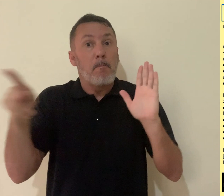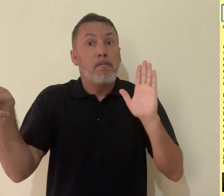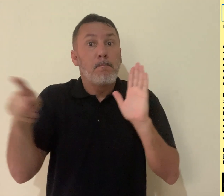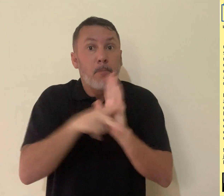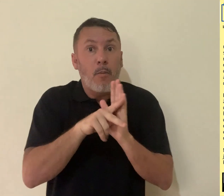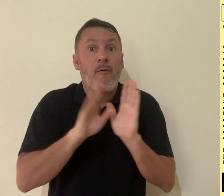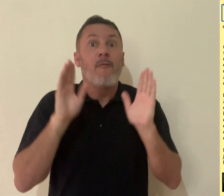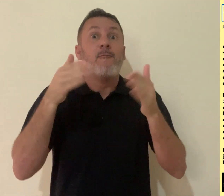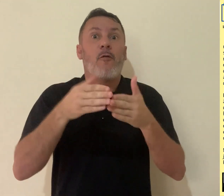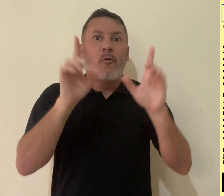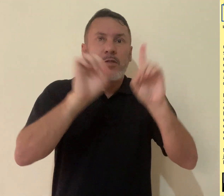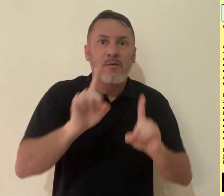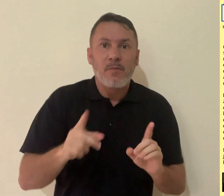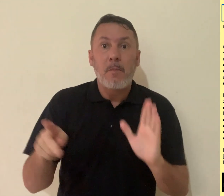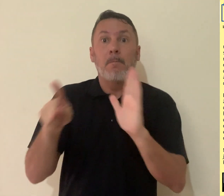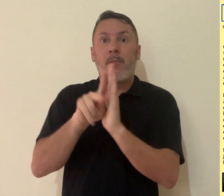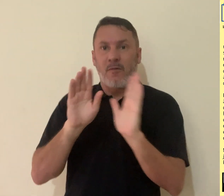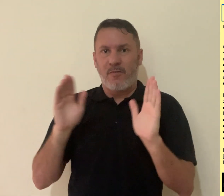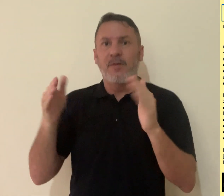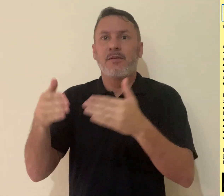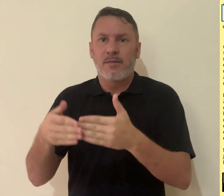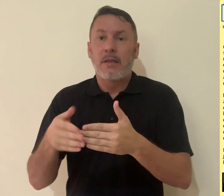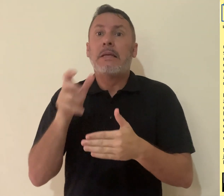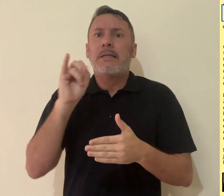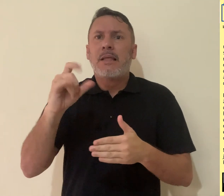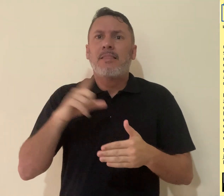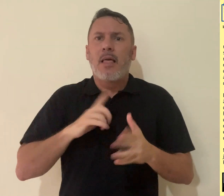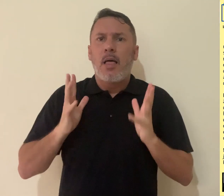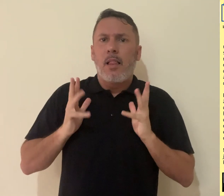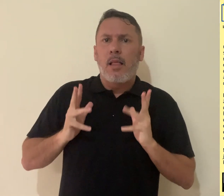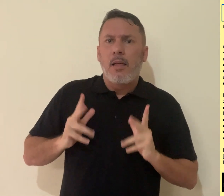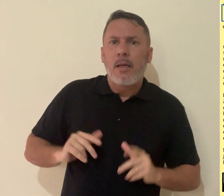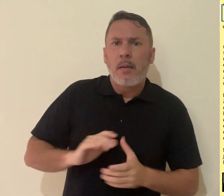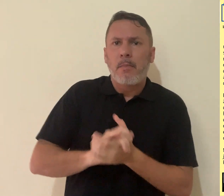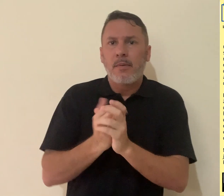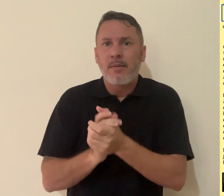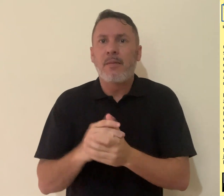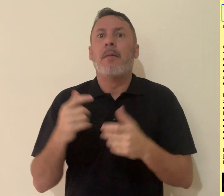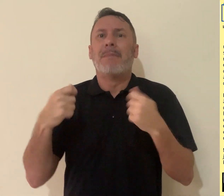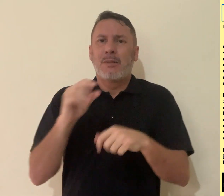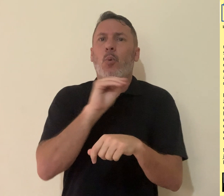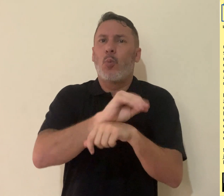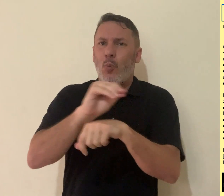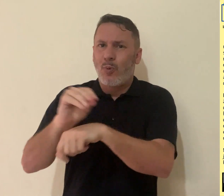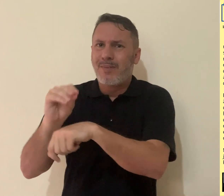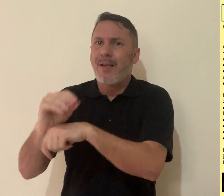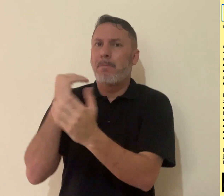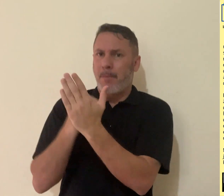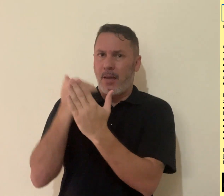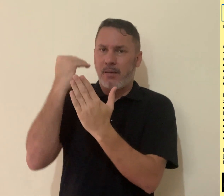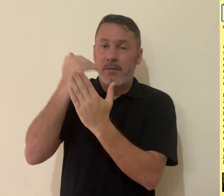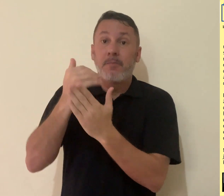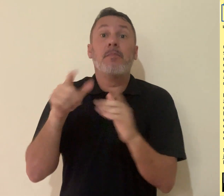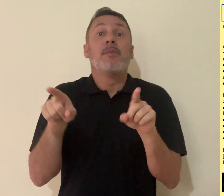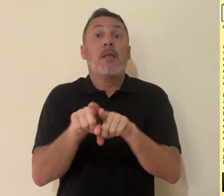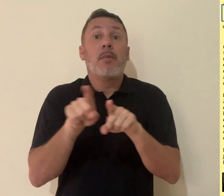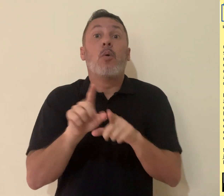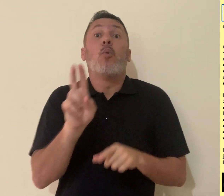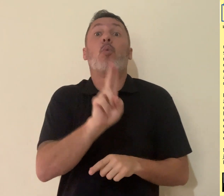com o tipo de deficiência em que a higienização requer maior cuidado além de também ser realizada por